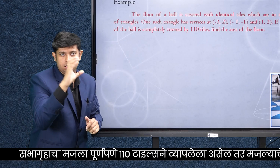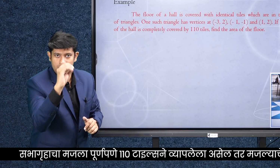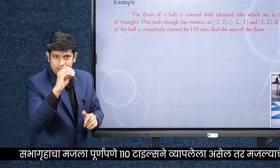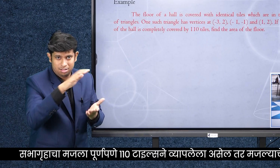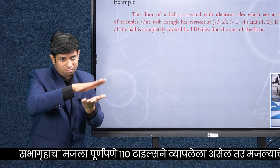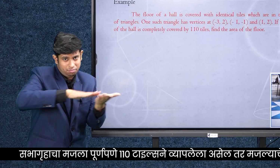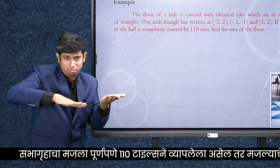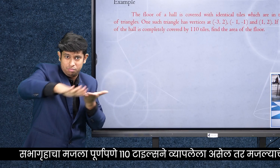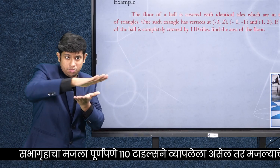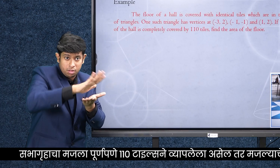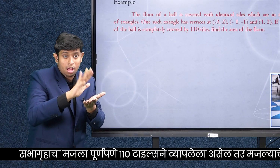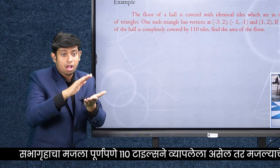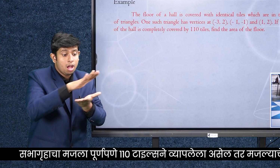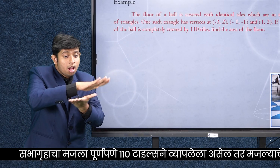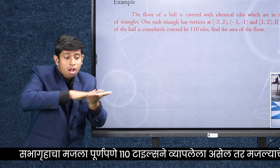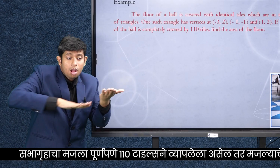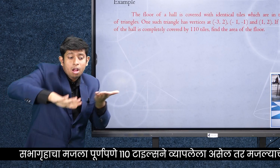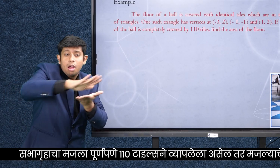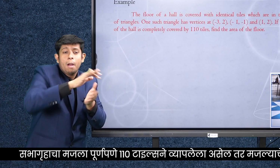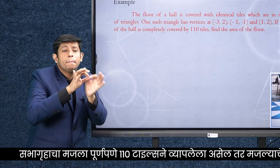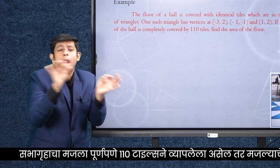तर मजल्याचे क्षेत्रफळ शोधा.